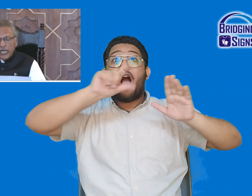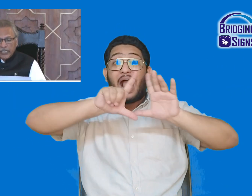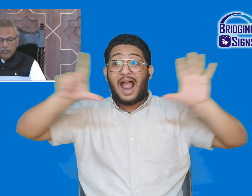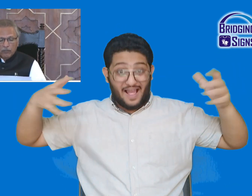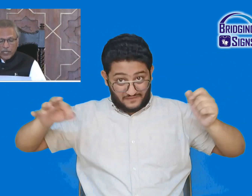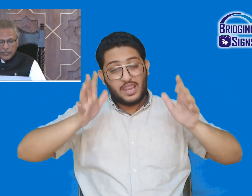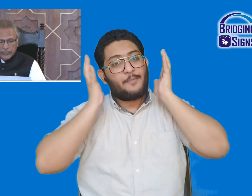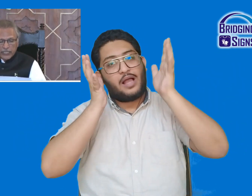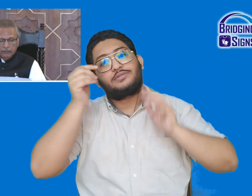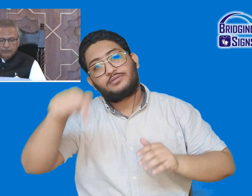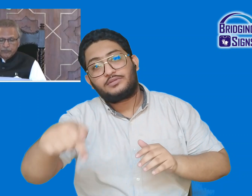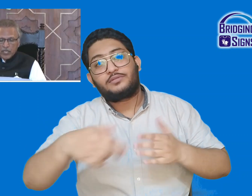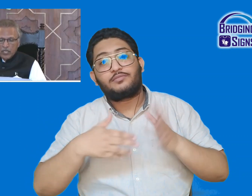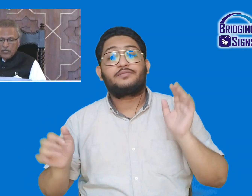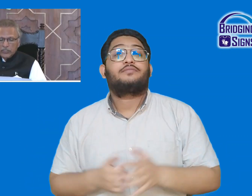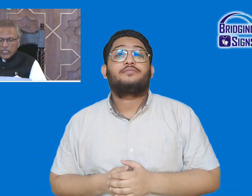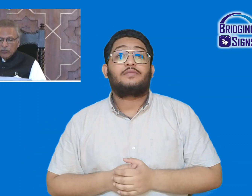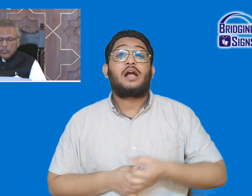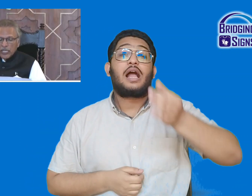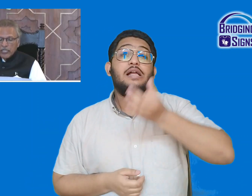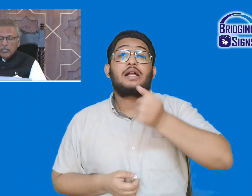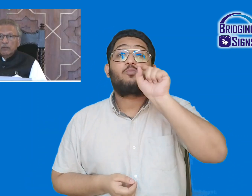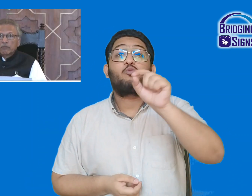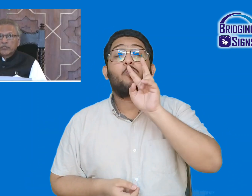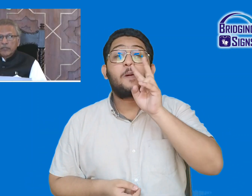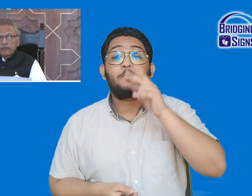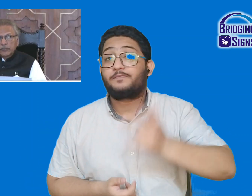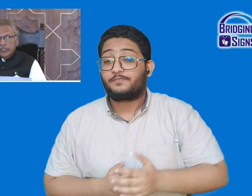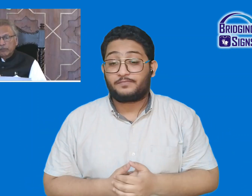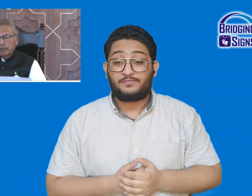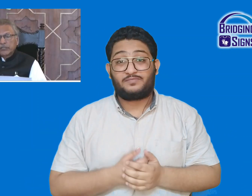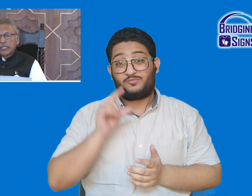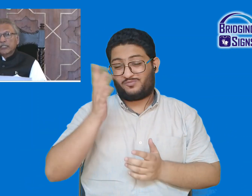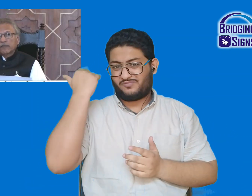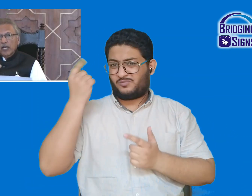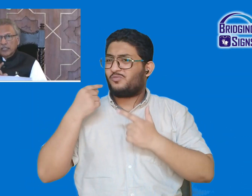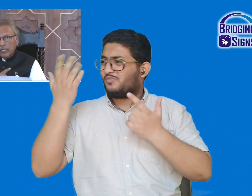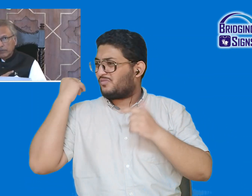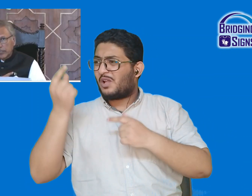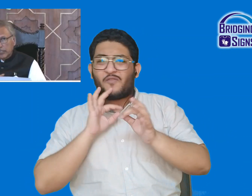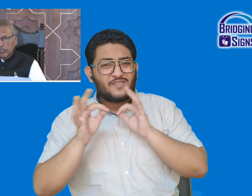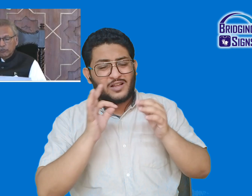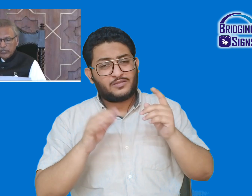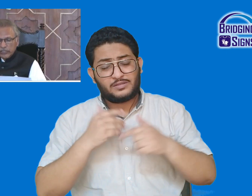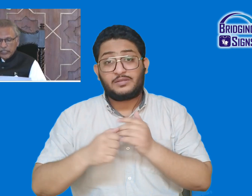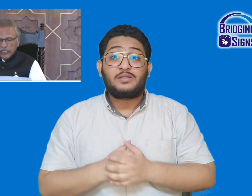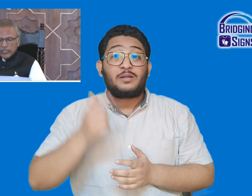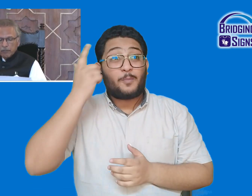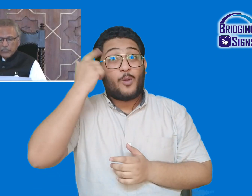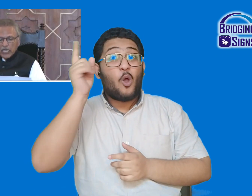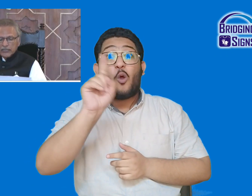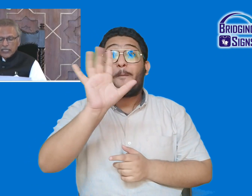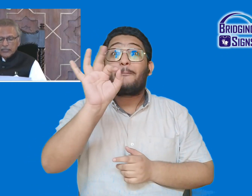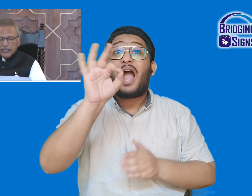پڑھی جائے اور پڑھائی جائے۔ چھٹا نقطہ ہے، یہ پچھلے اتفاق کا بھی کنٹینویشن ہے